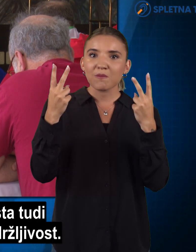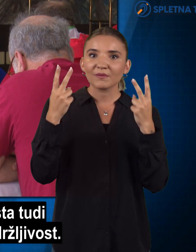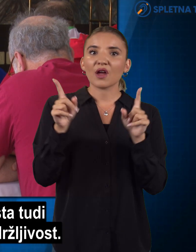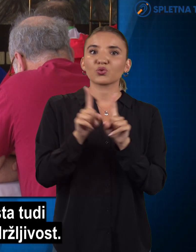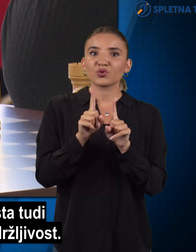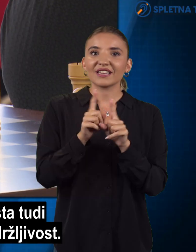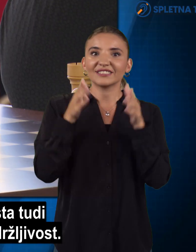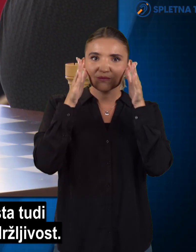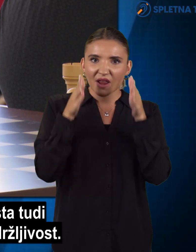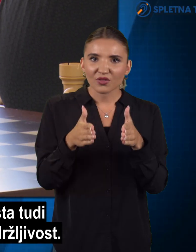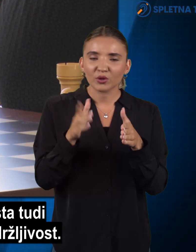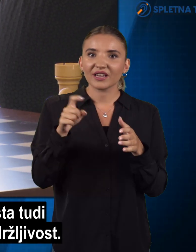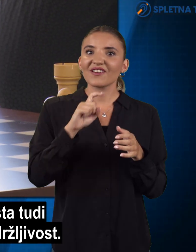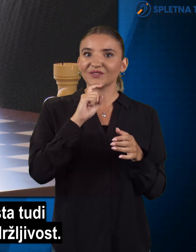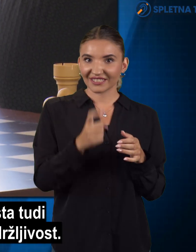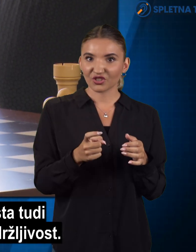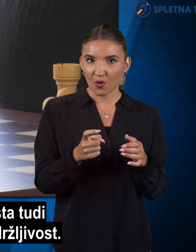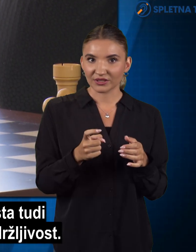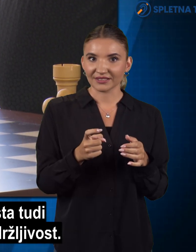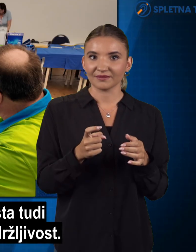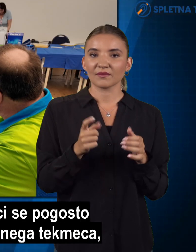in vzdržljivost.